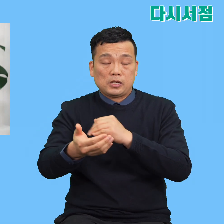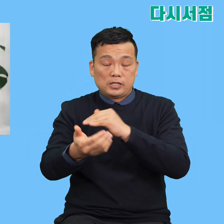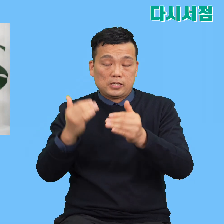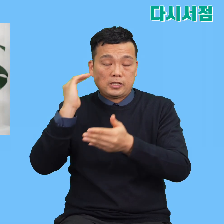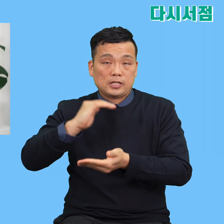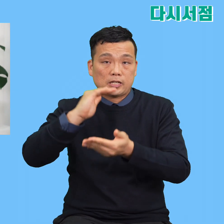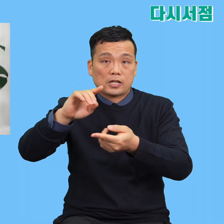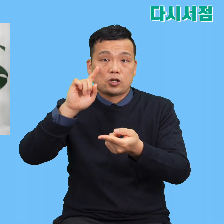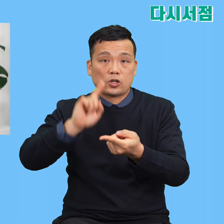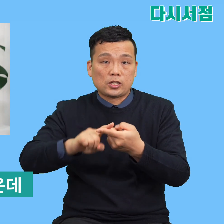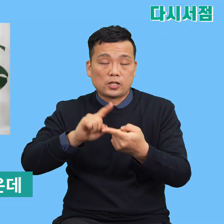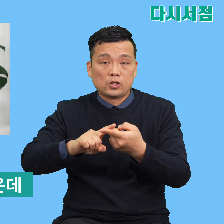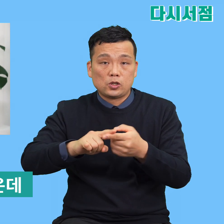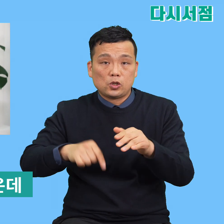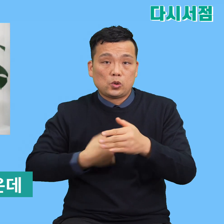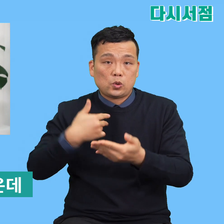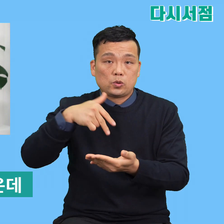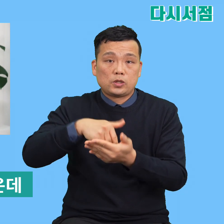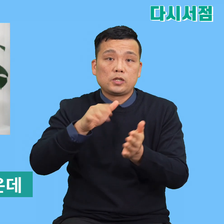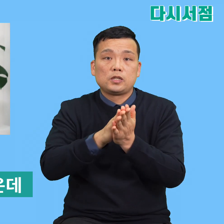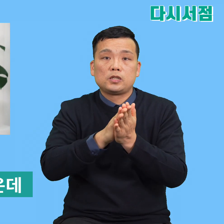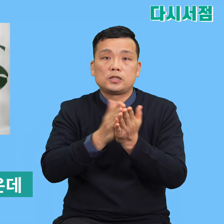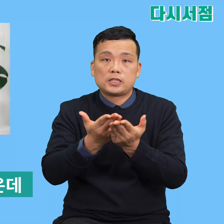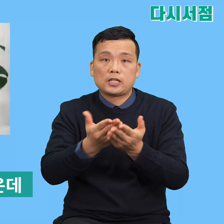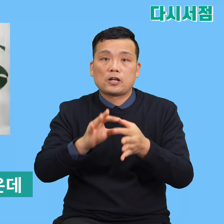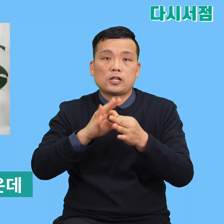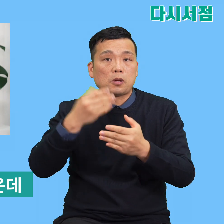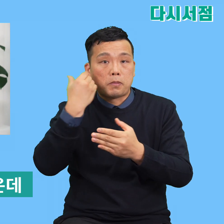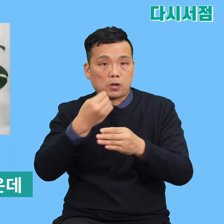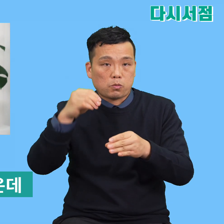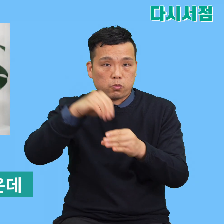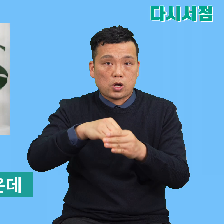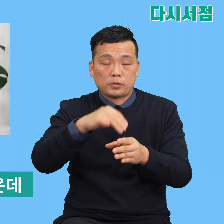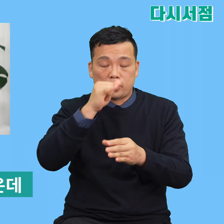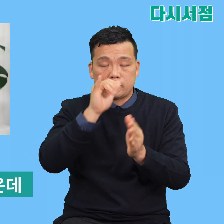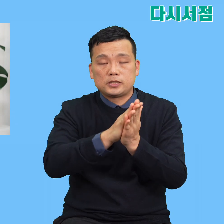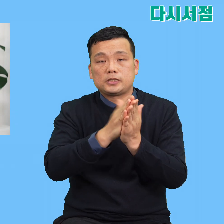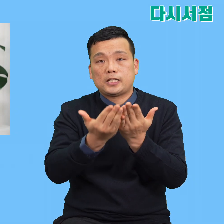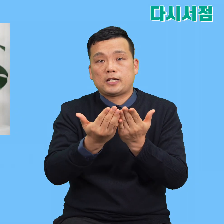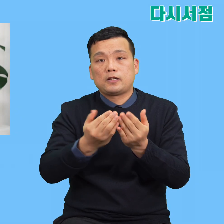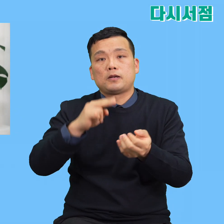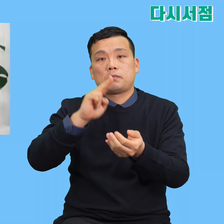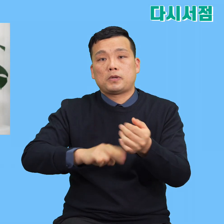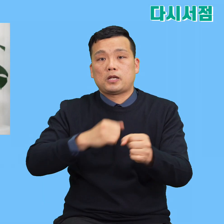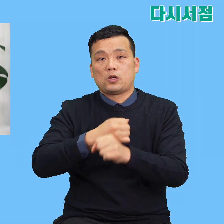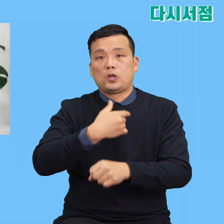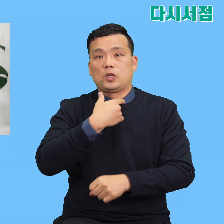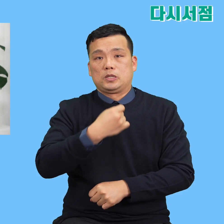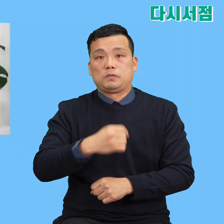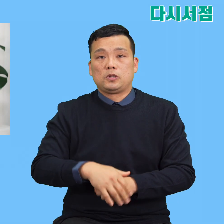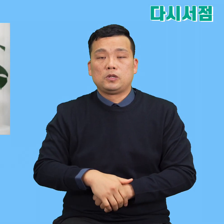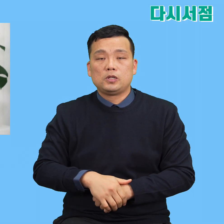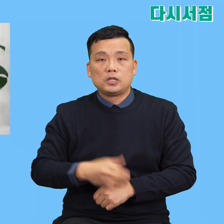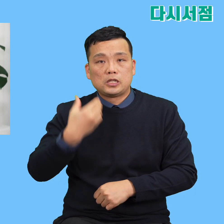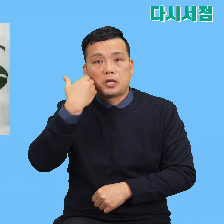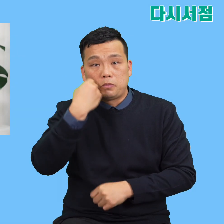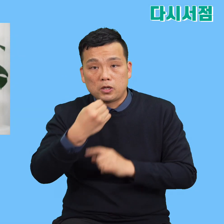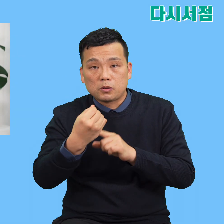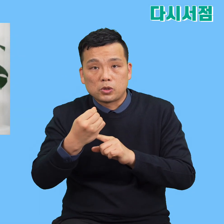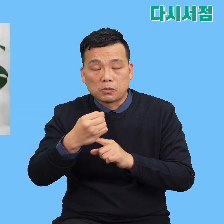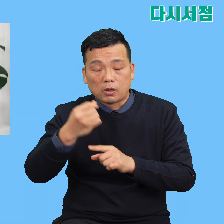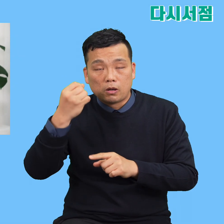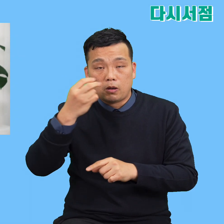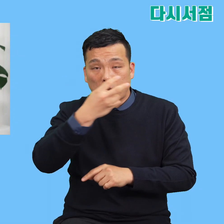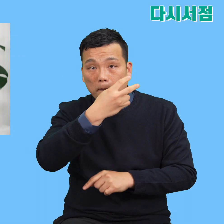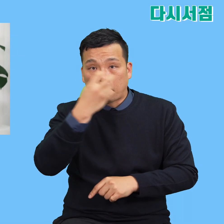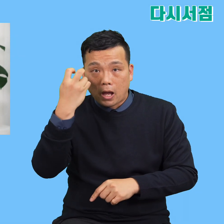독립출판물의 매력이 좀 느껴지는 책들을 많이 소개하고 싶은데 저는 근데 그 매력이 기발하거나 이런